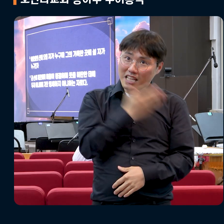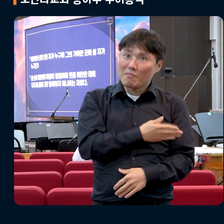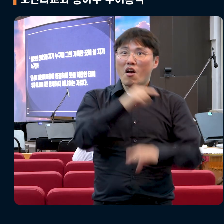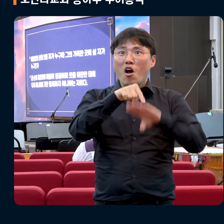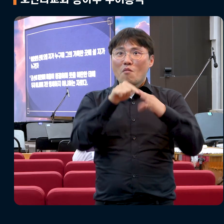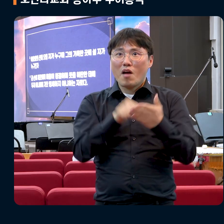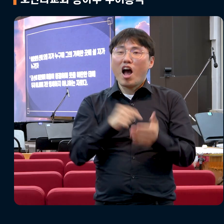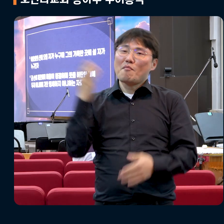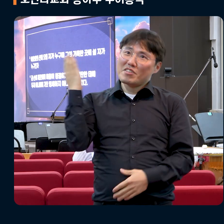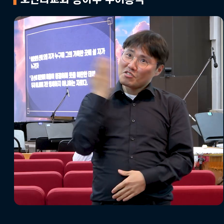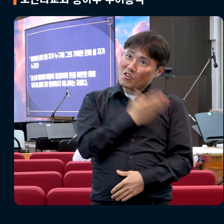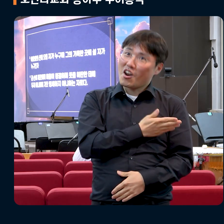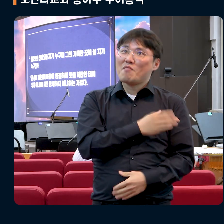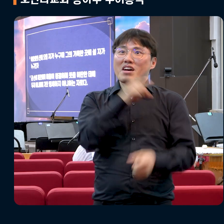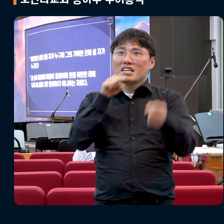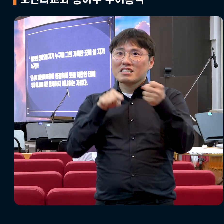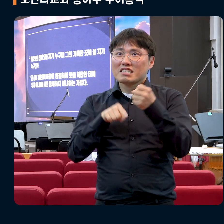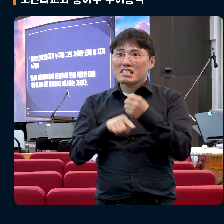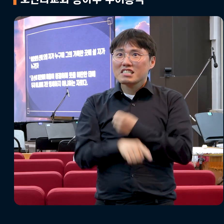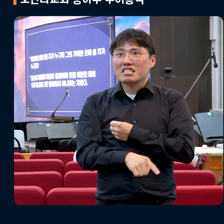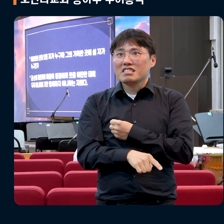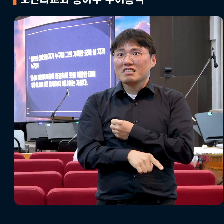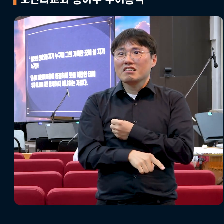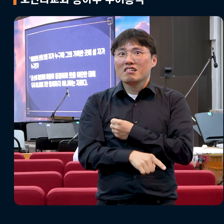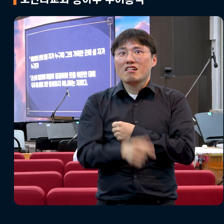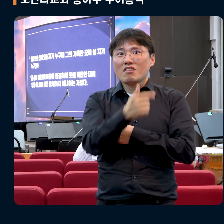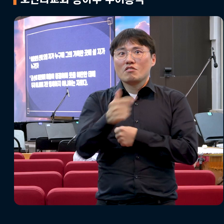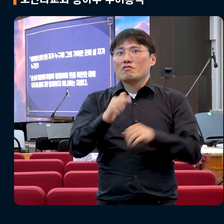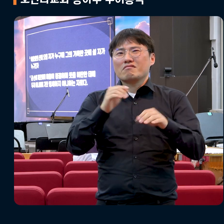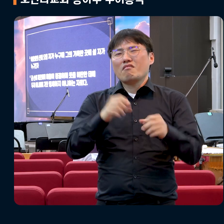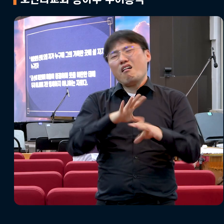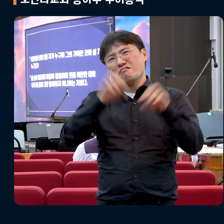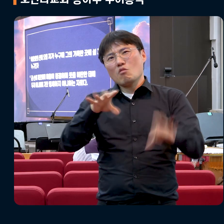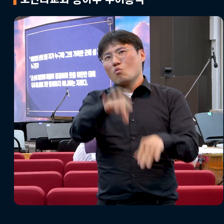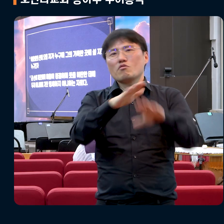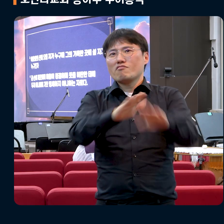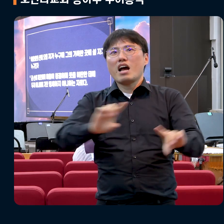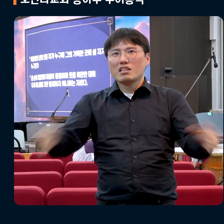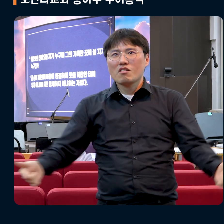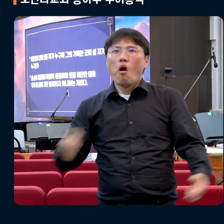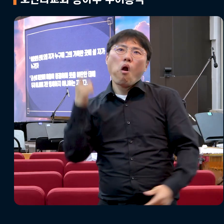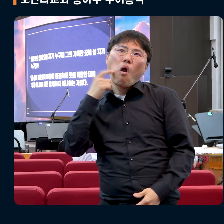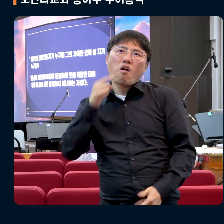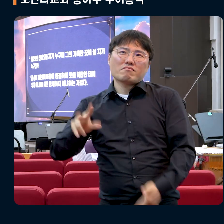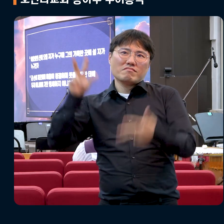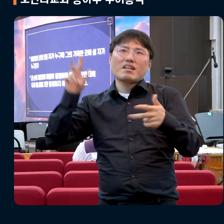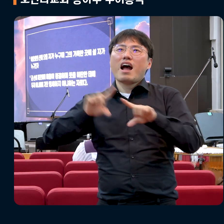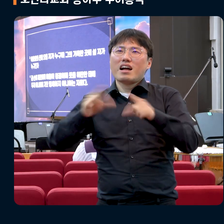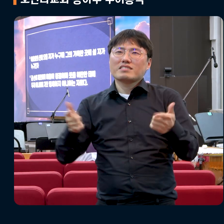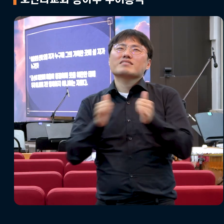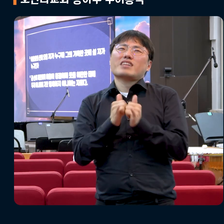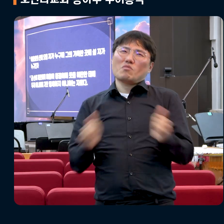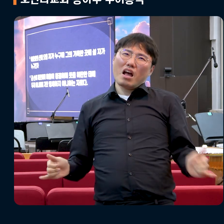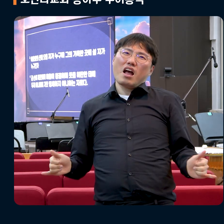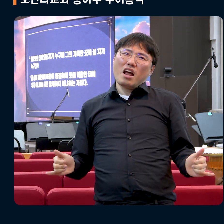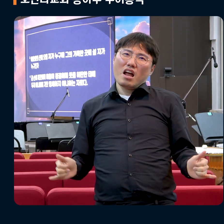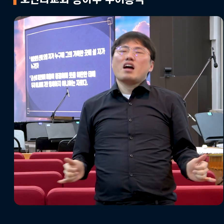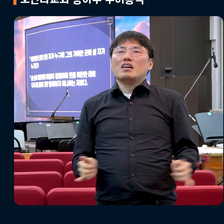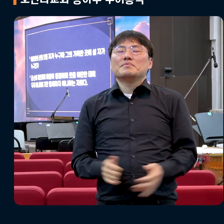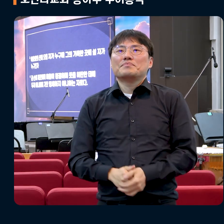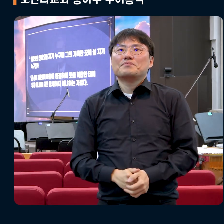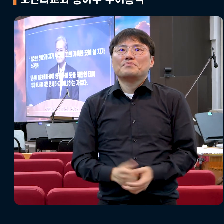손이 깨끗하며 마음이 청결하며 뜻을 허탄한 데 두지 아니하며 거짓 맹세하지 아니하는